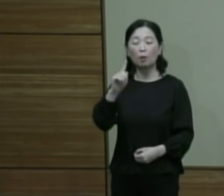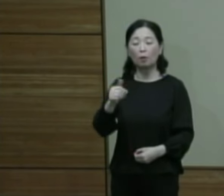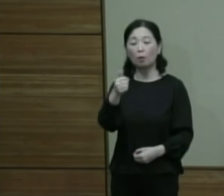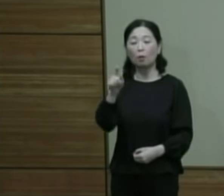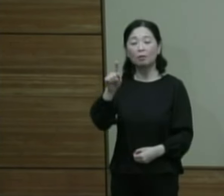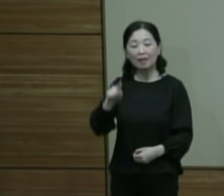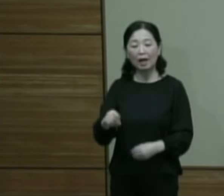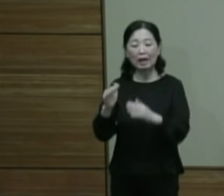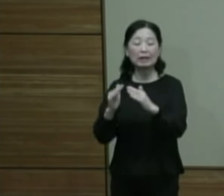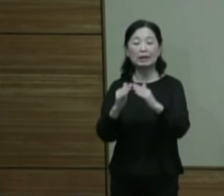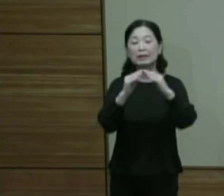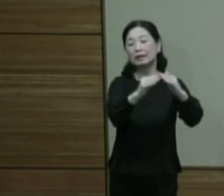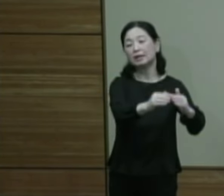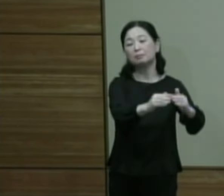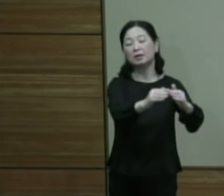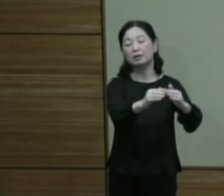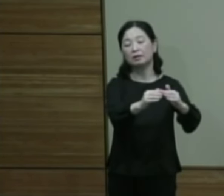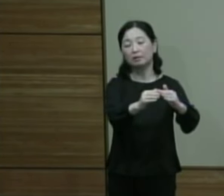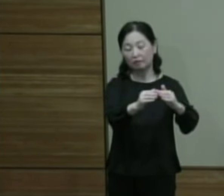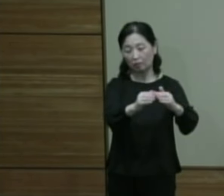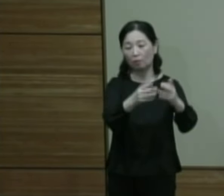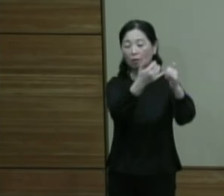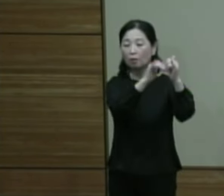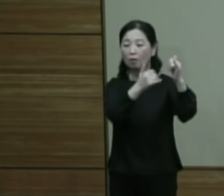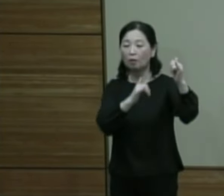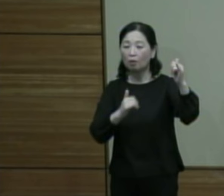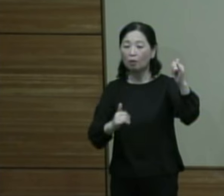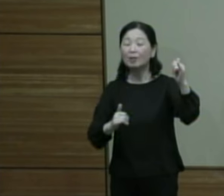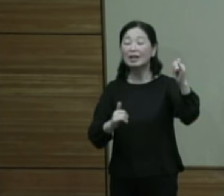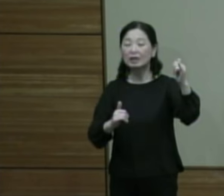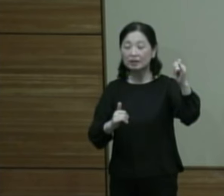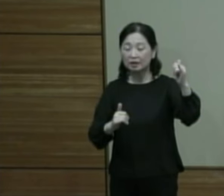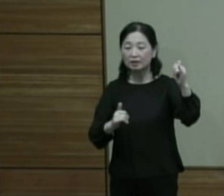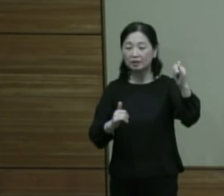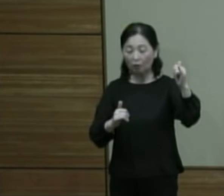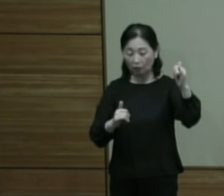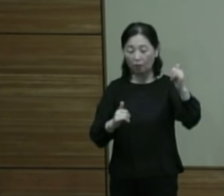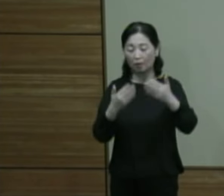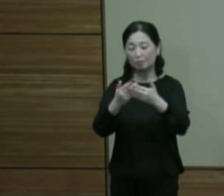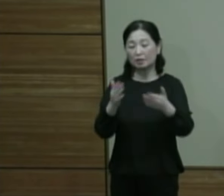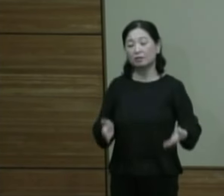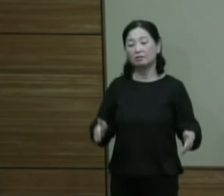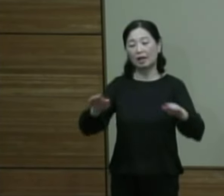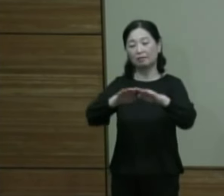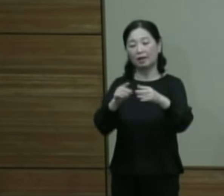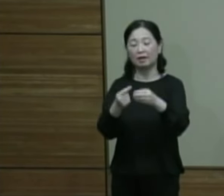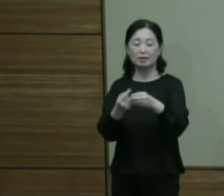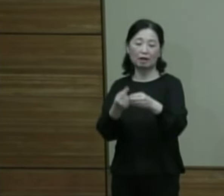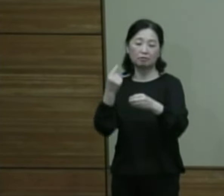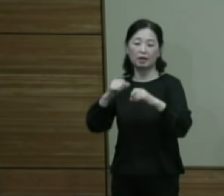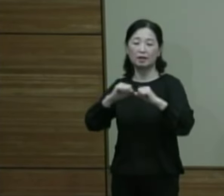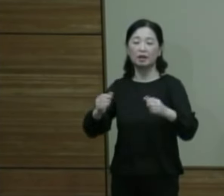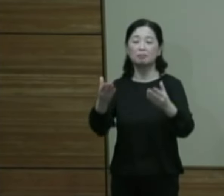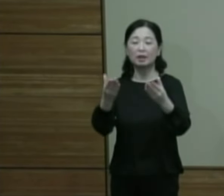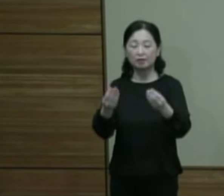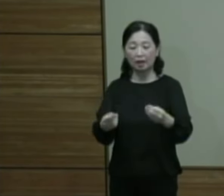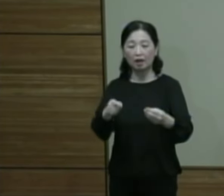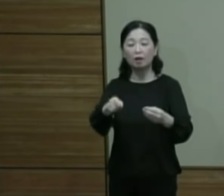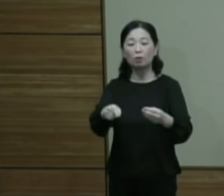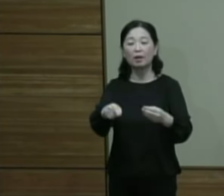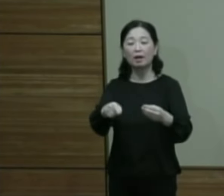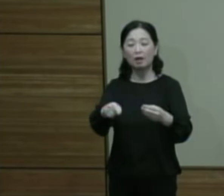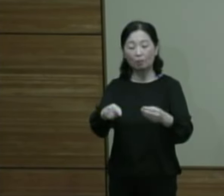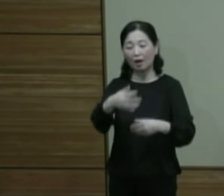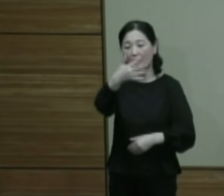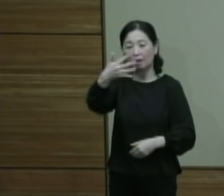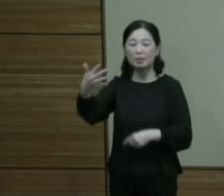ね、芸術作品の展覧会を和歌山県立近代美術館でやりました。これは全米日系人博物館、